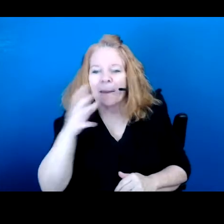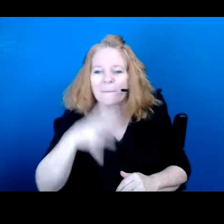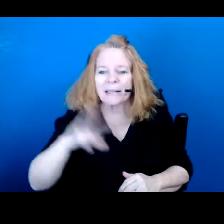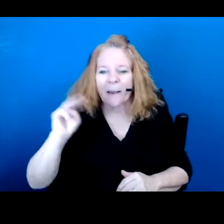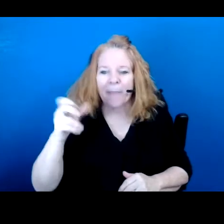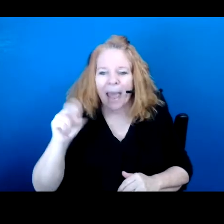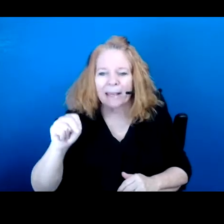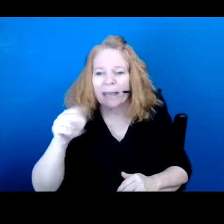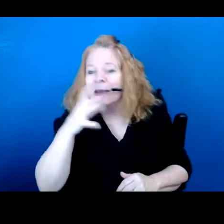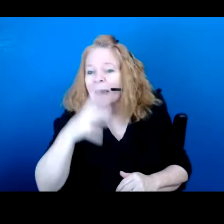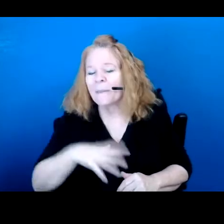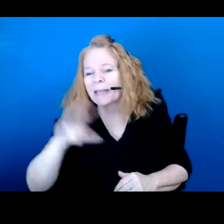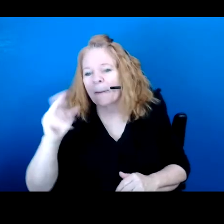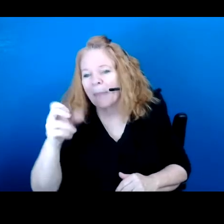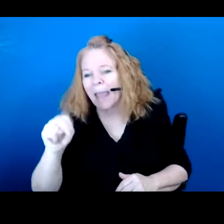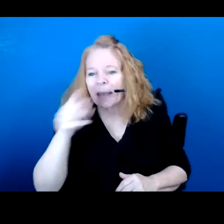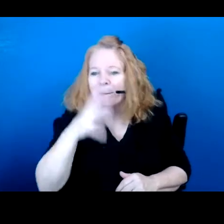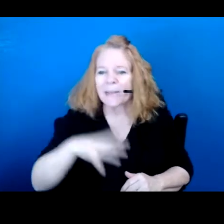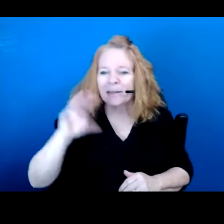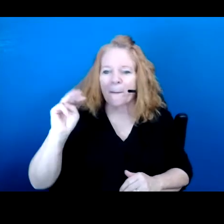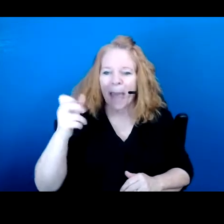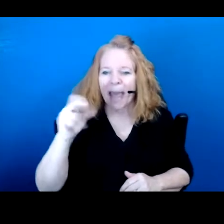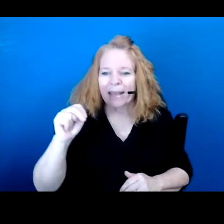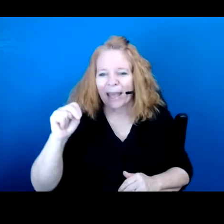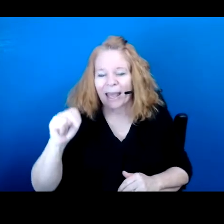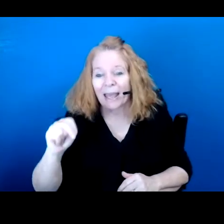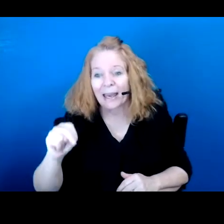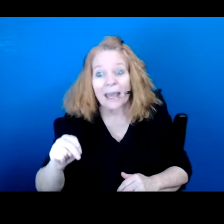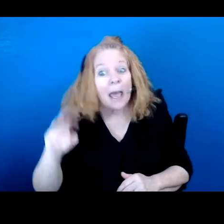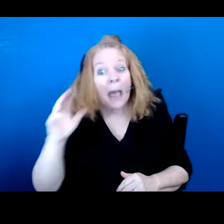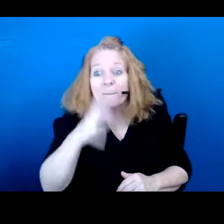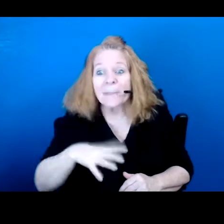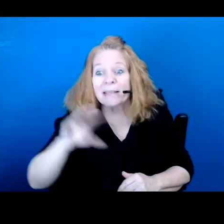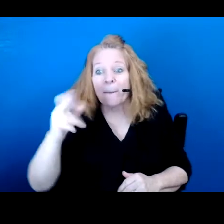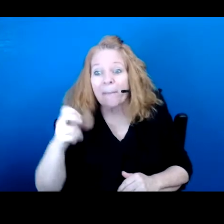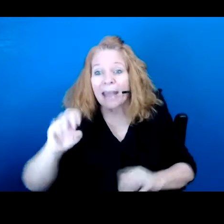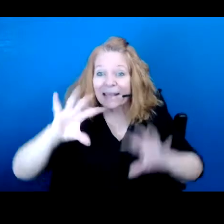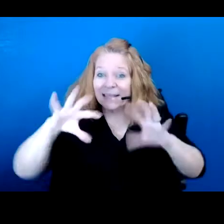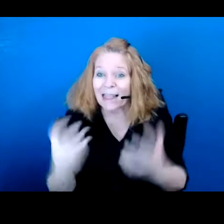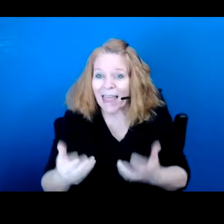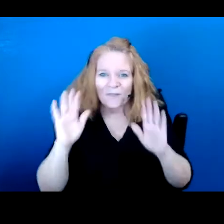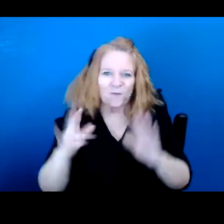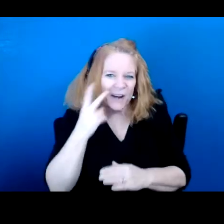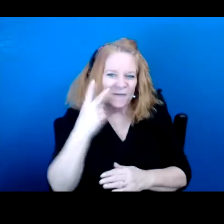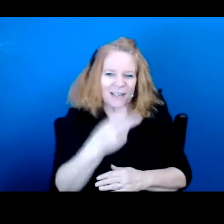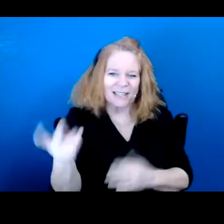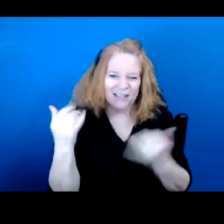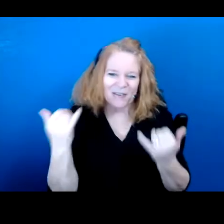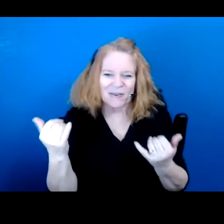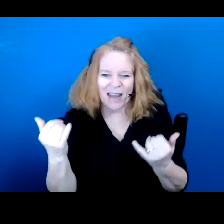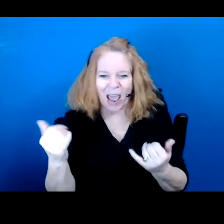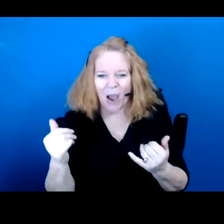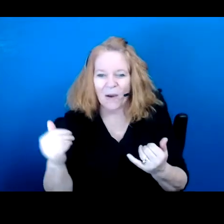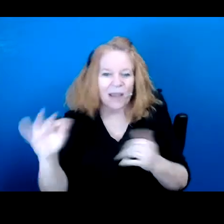que madres también maestra miguel maestra miguel qué bueno verlos la clase de la maestra